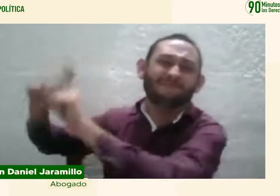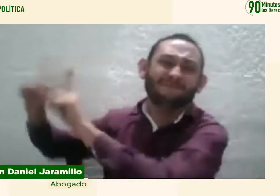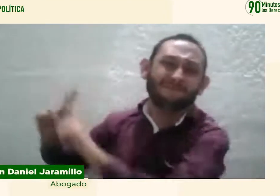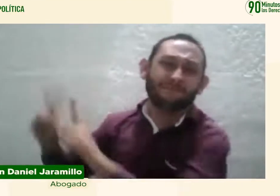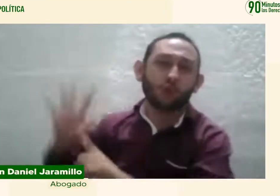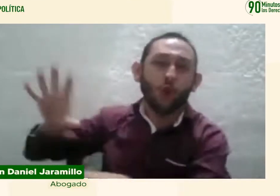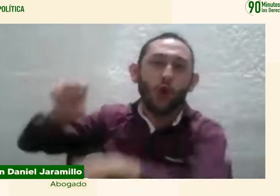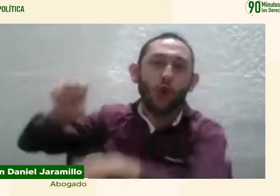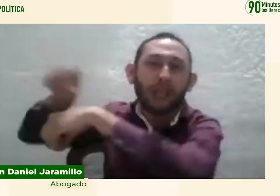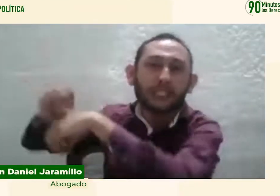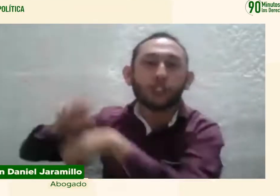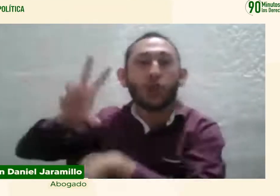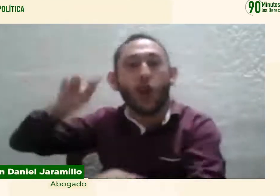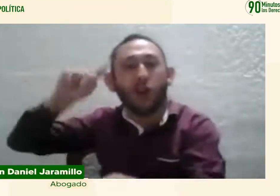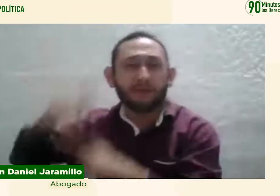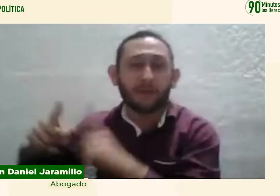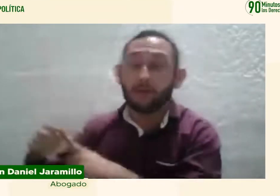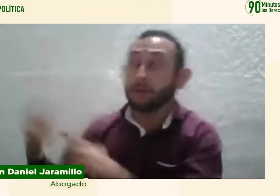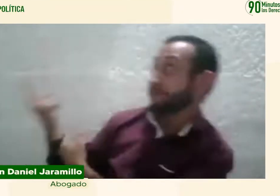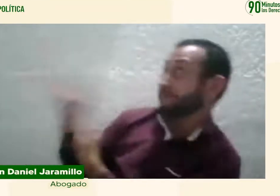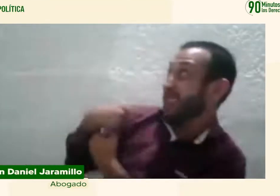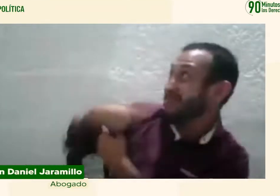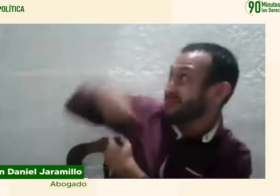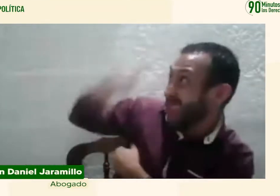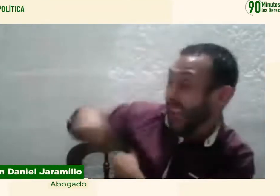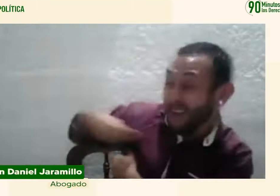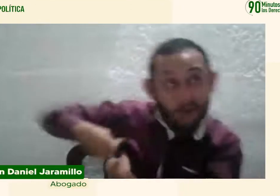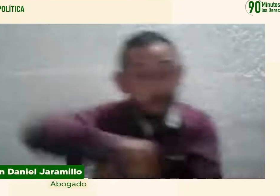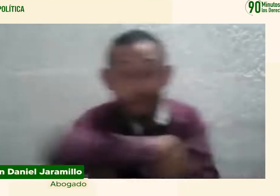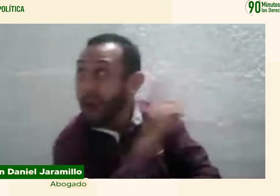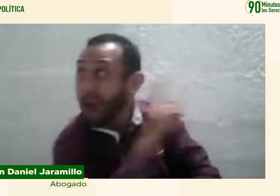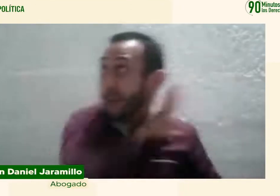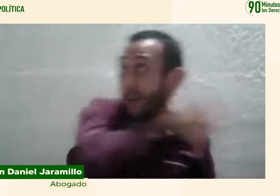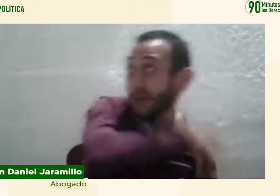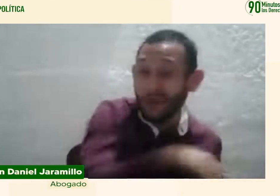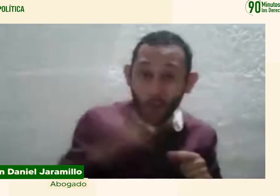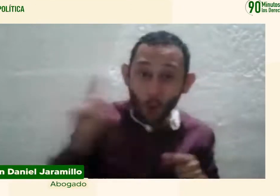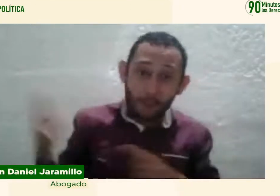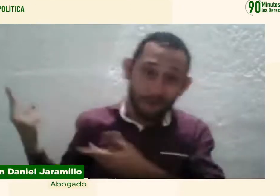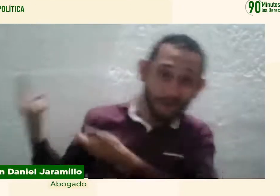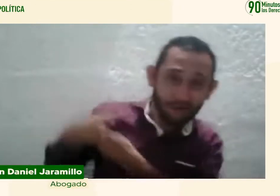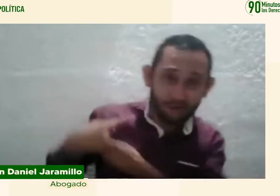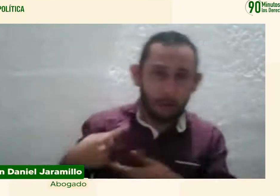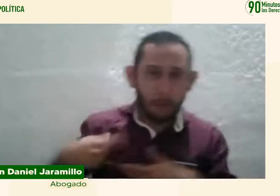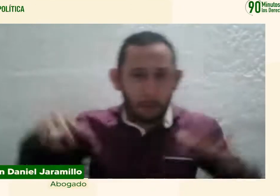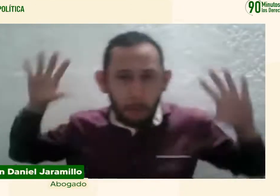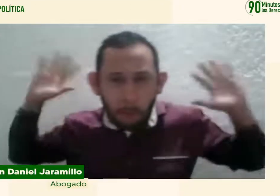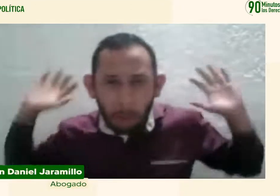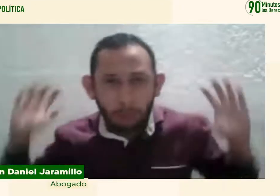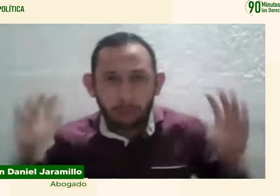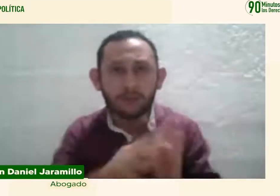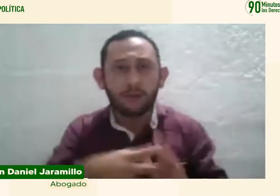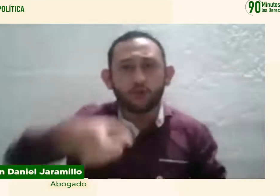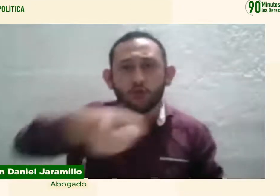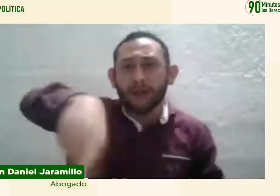empresa o un jefe dentro de ellos no nos pueden ordenar que tenemos que hacer una votación por equipos de